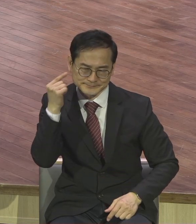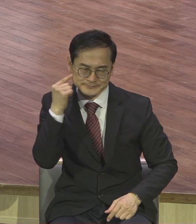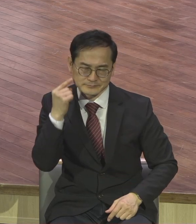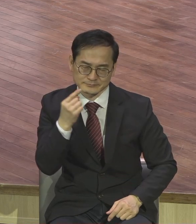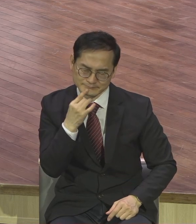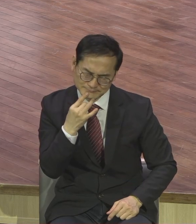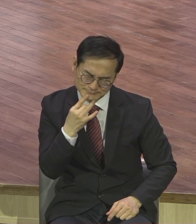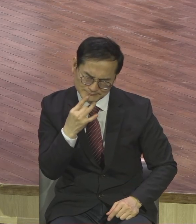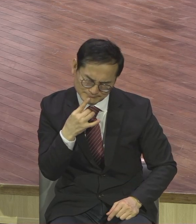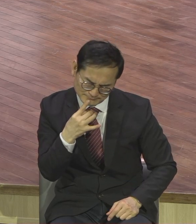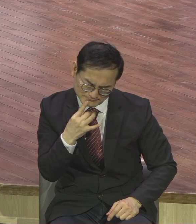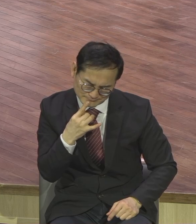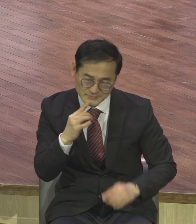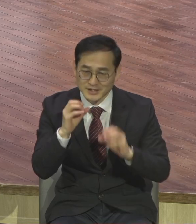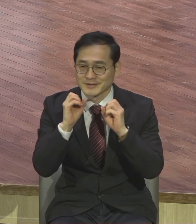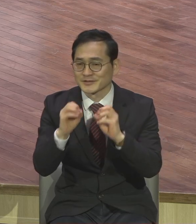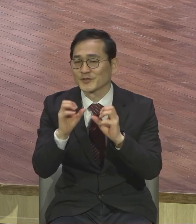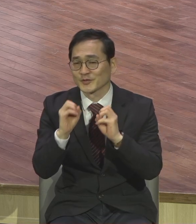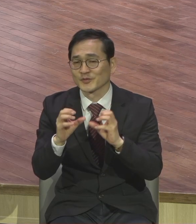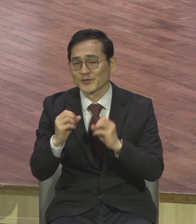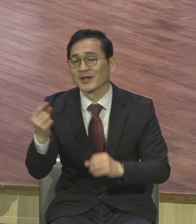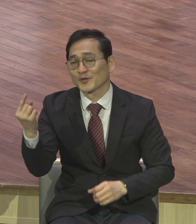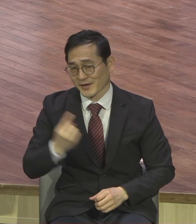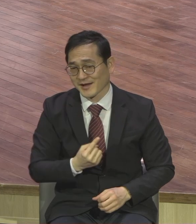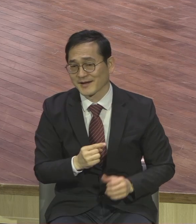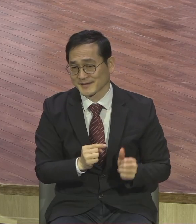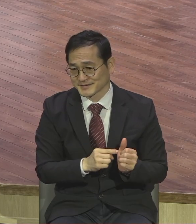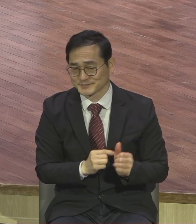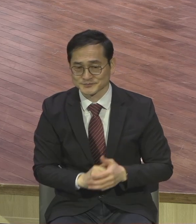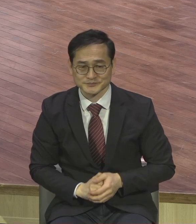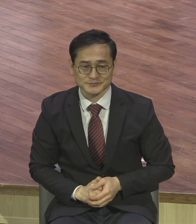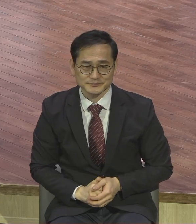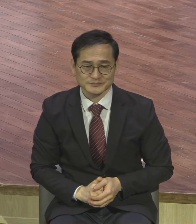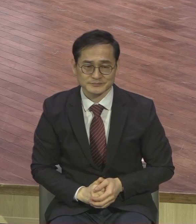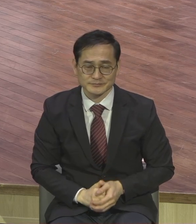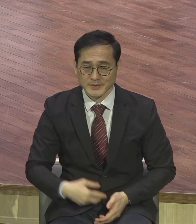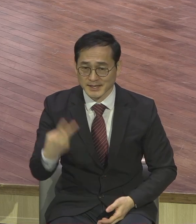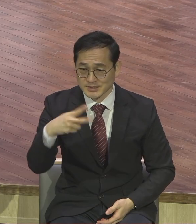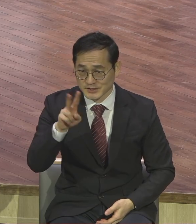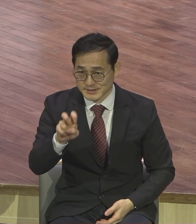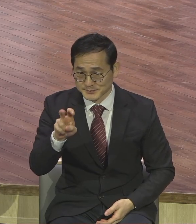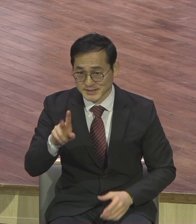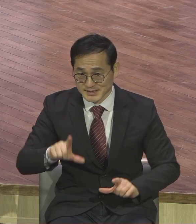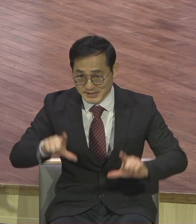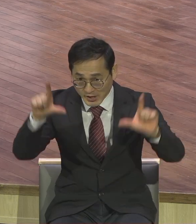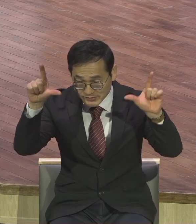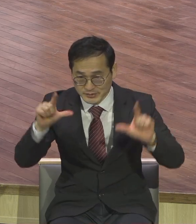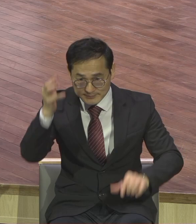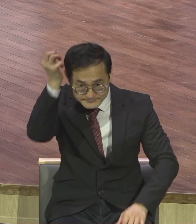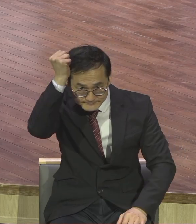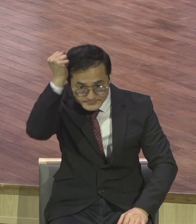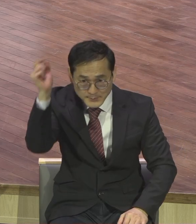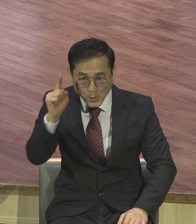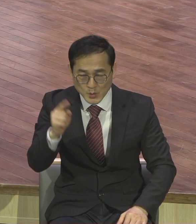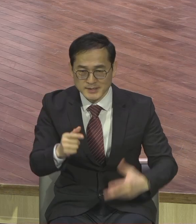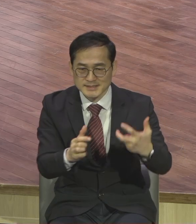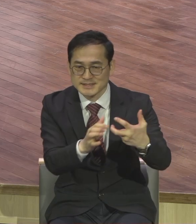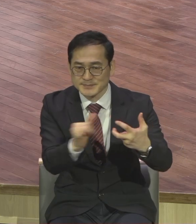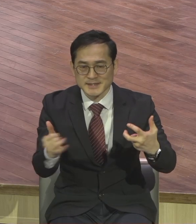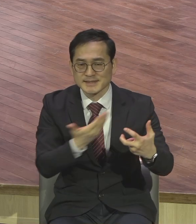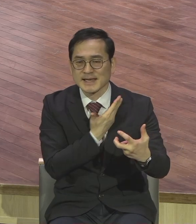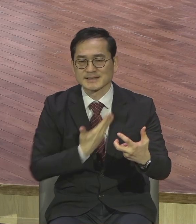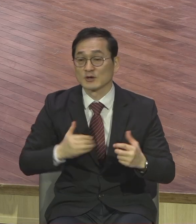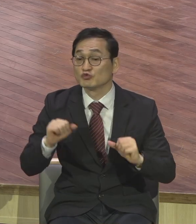우리가 2022년 본당 헌당의 원년이라는 시대적 미션과 함께 놓치지 말아야 될 것이 뭐냐? 70인